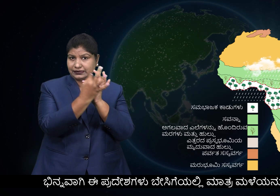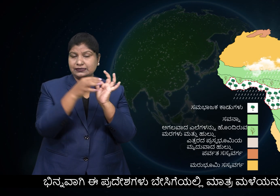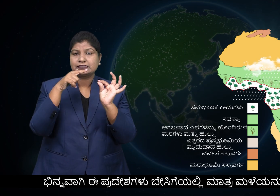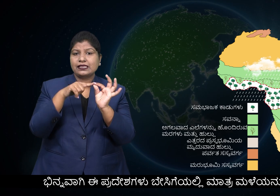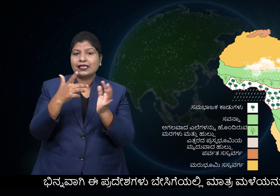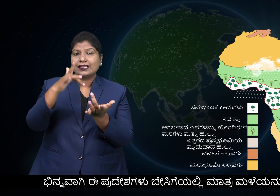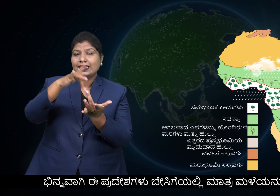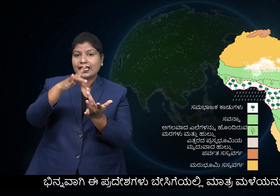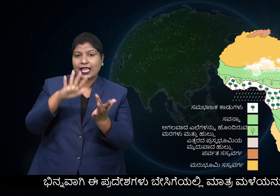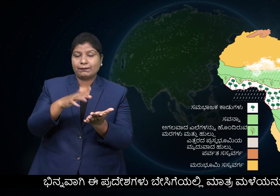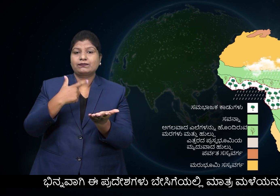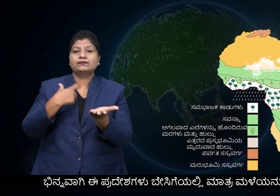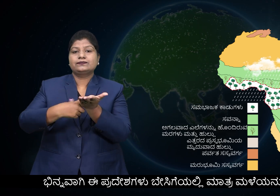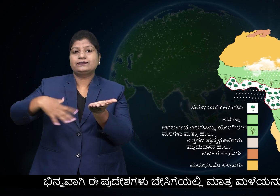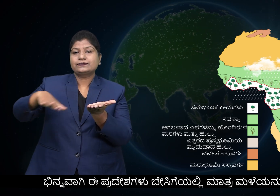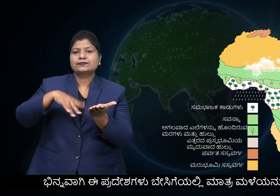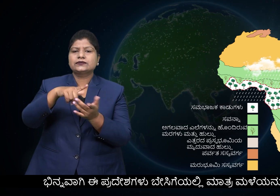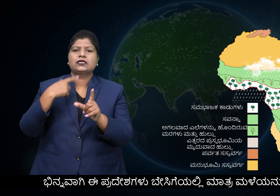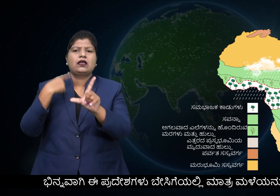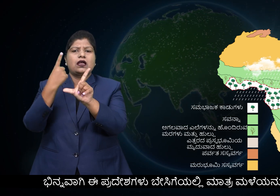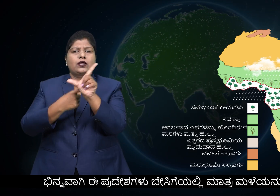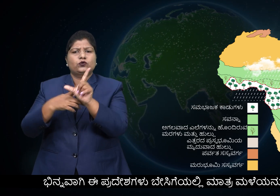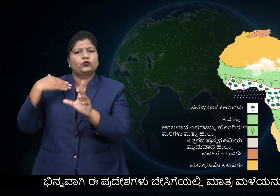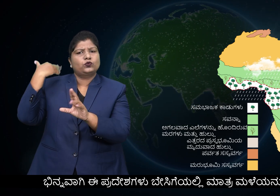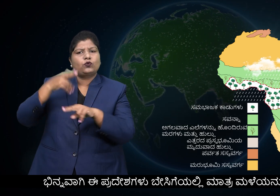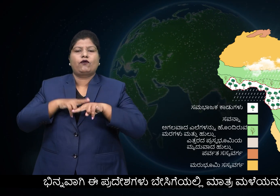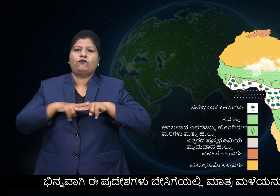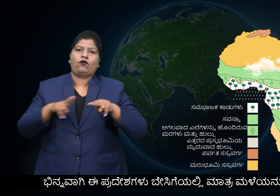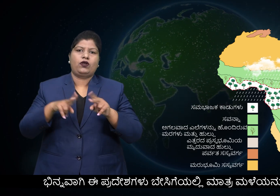ಬೇಸಿಗೆಯಲ್ಲಿ ಮಾತ್ರ ಮಳೆಯನ್ನು ಪಡೆಯುತ್ತವೆ.